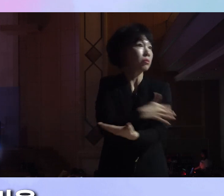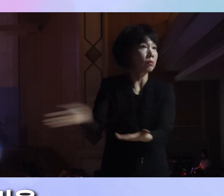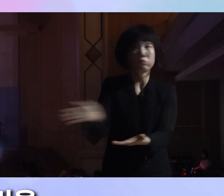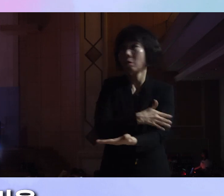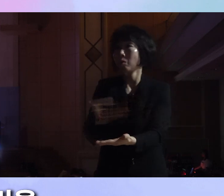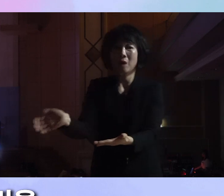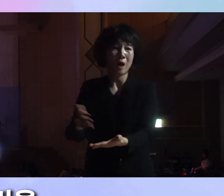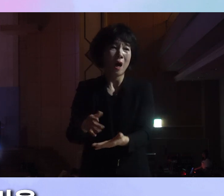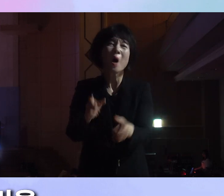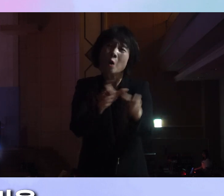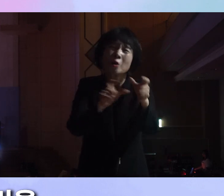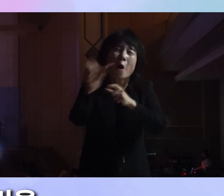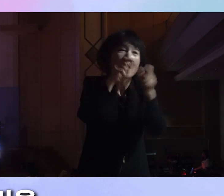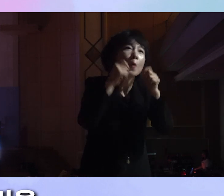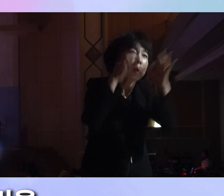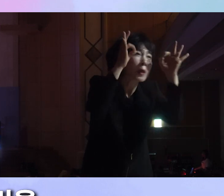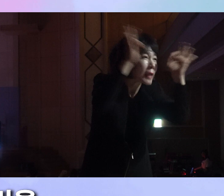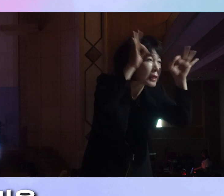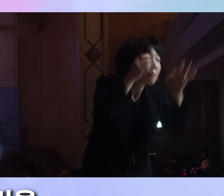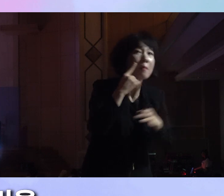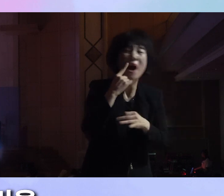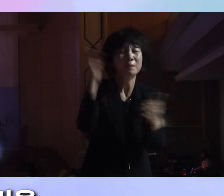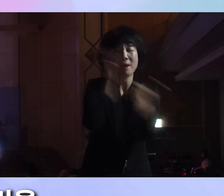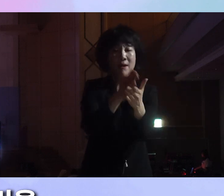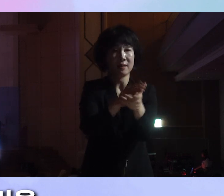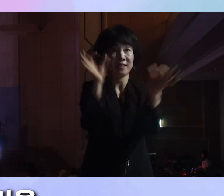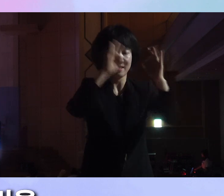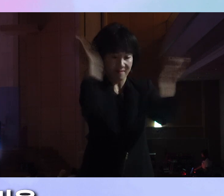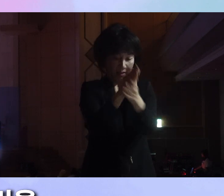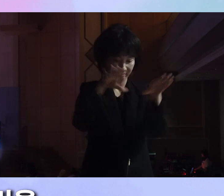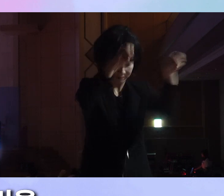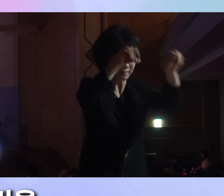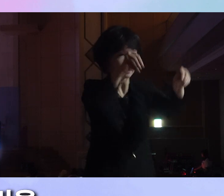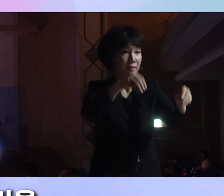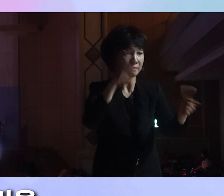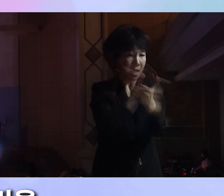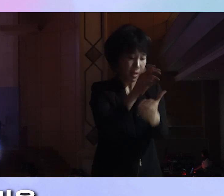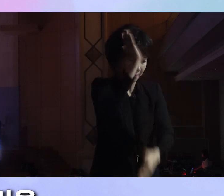호명관님, 좀 더 둘러보면 찾을 수 있을 겁니다. 그만.